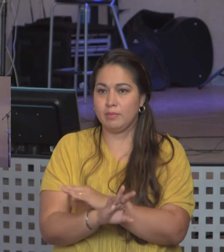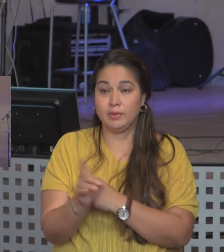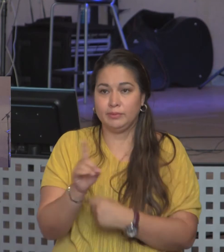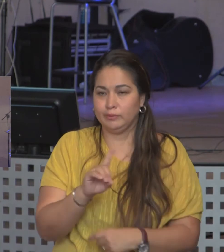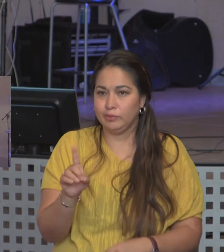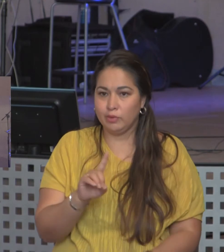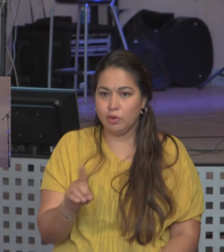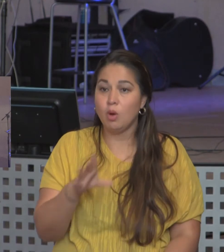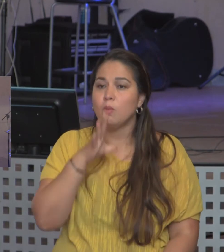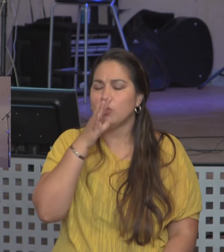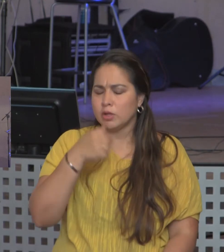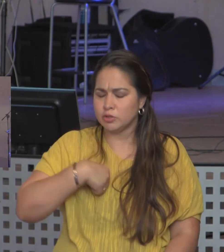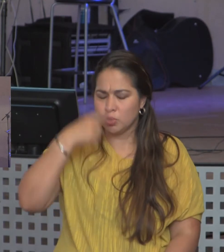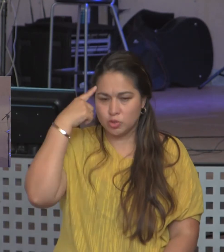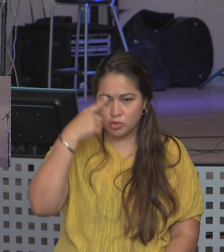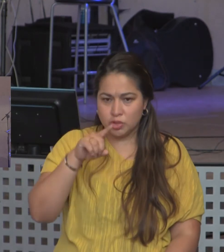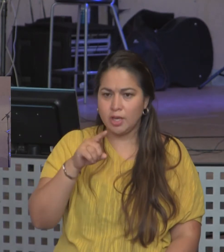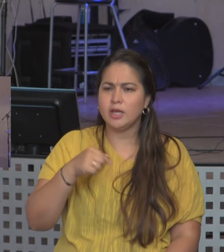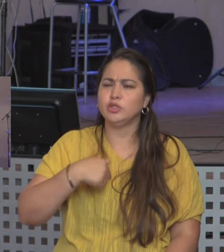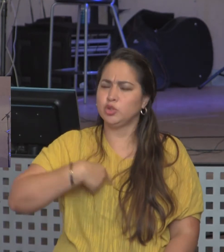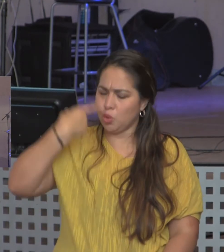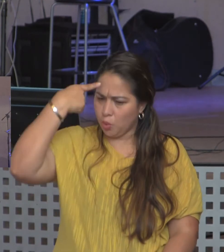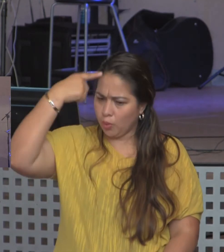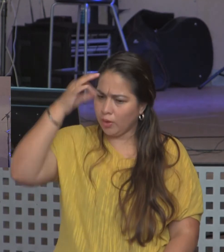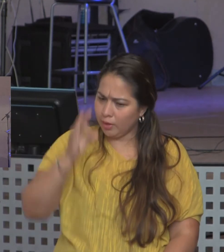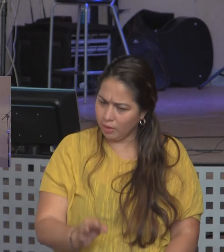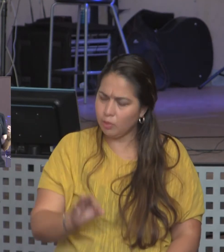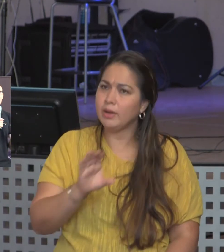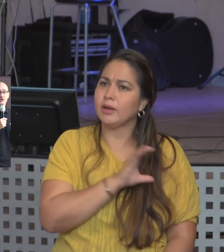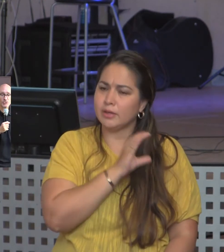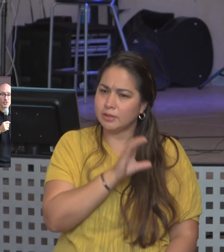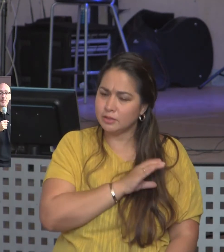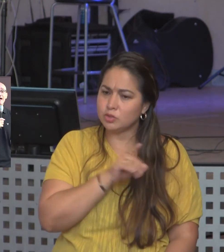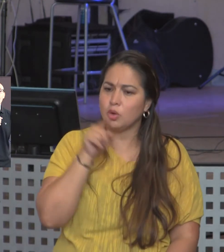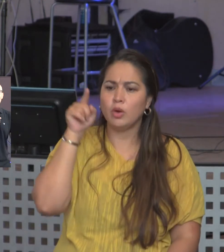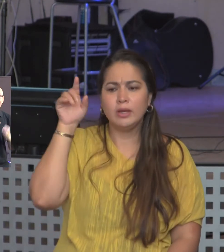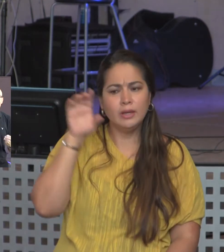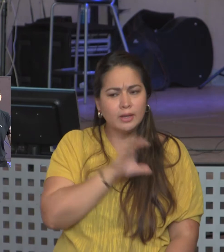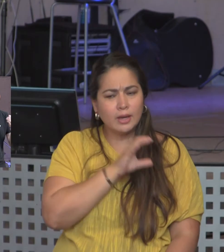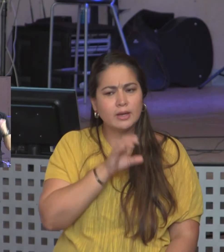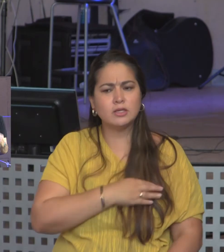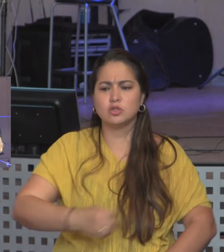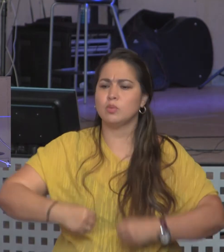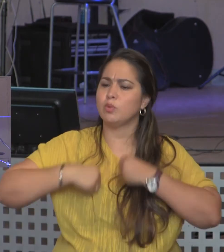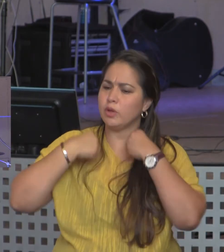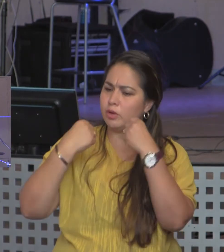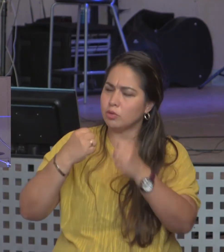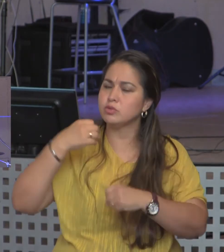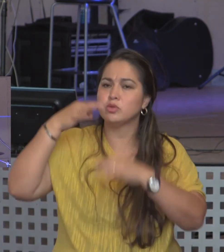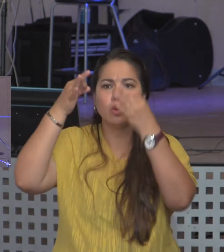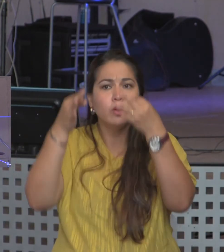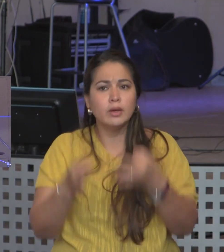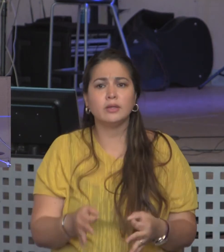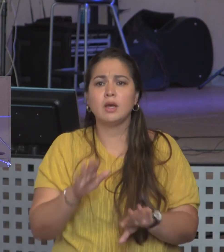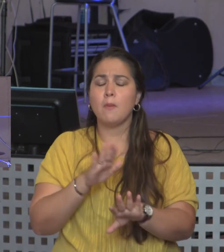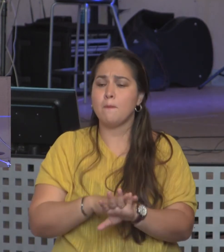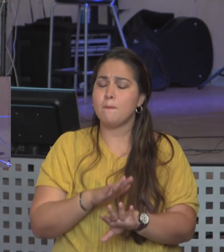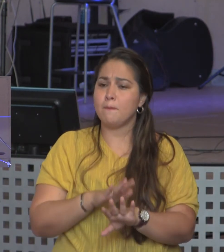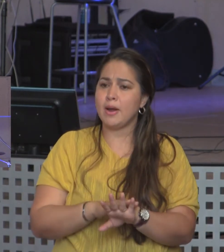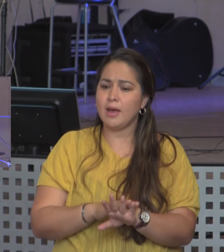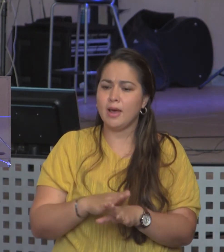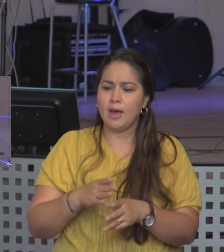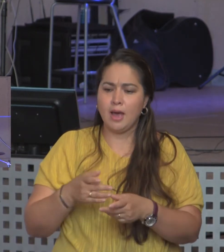quién he creído. Sé a quién he creído y que es poderoso para guardar mi depósito para aquel